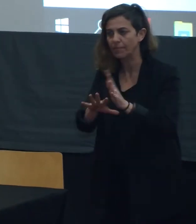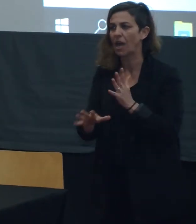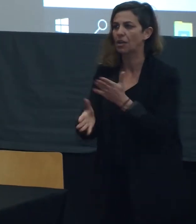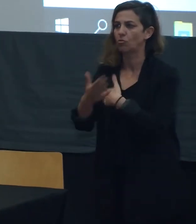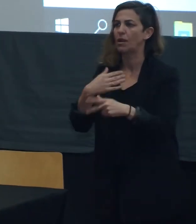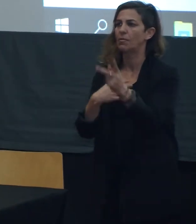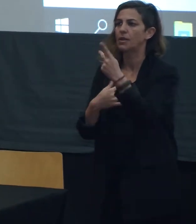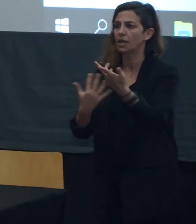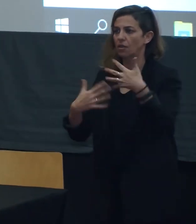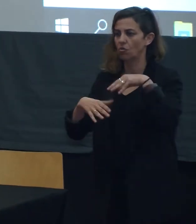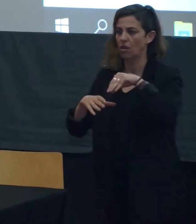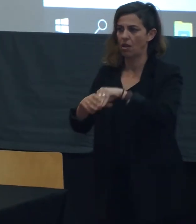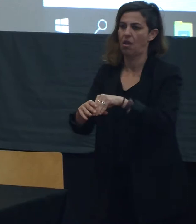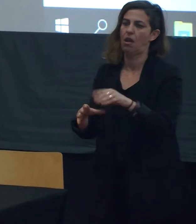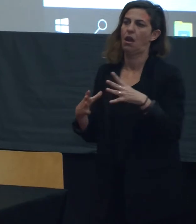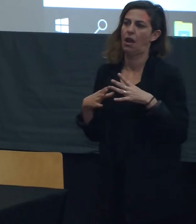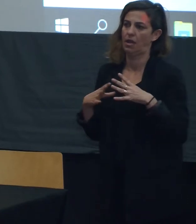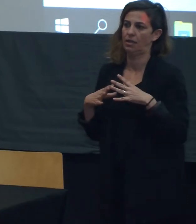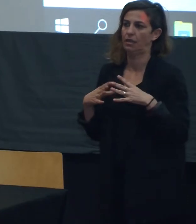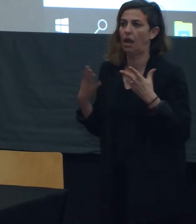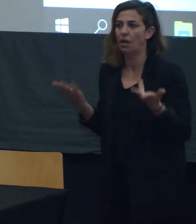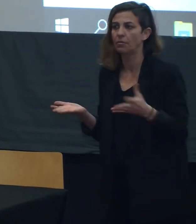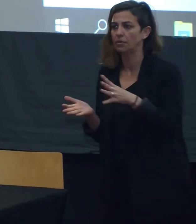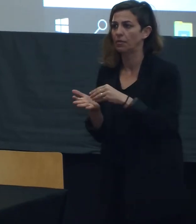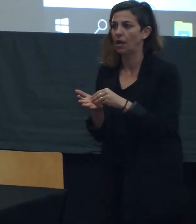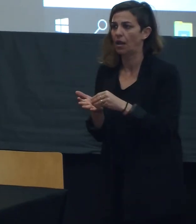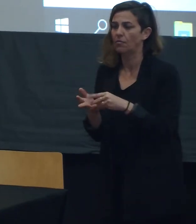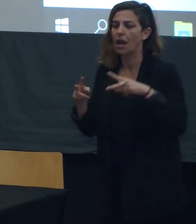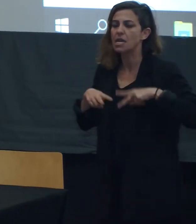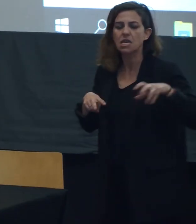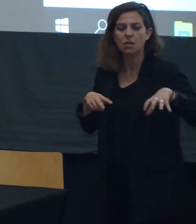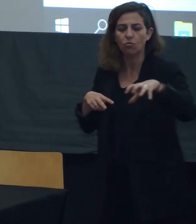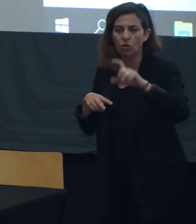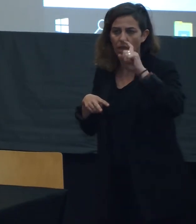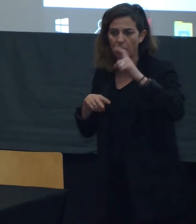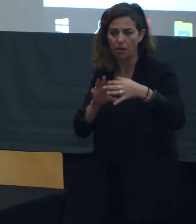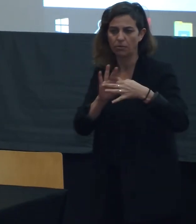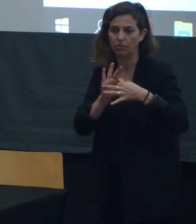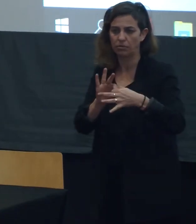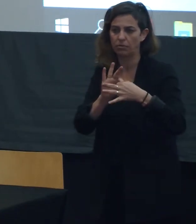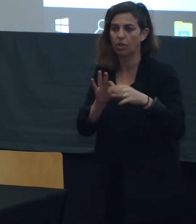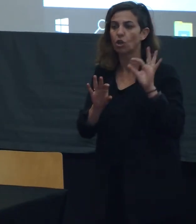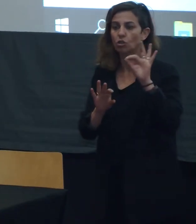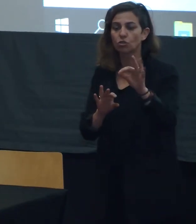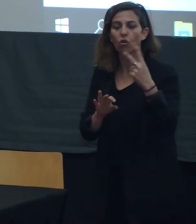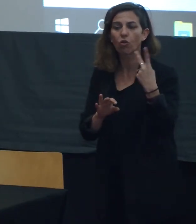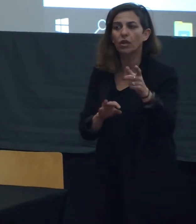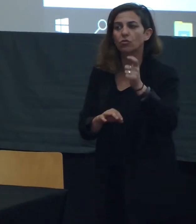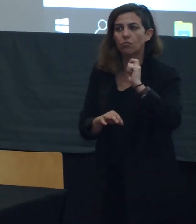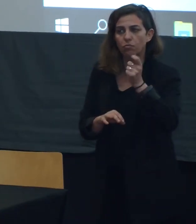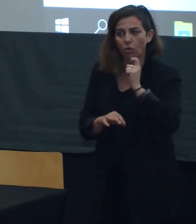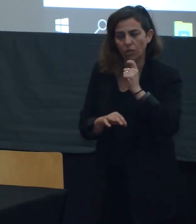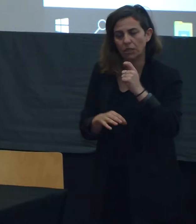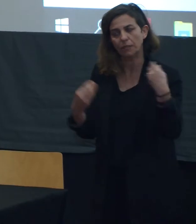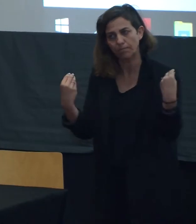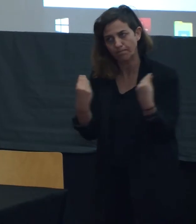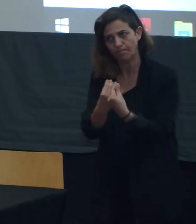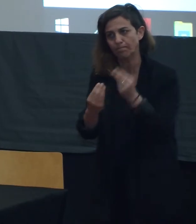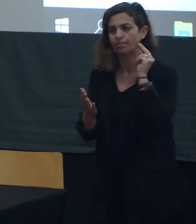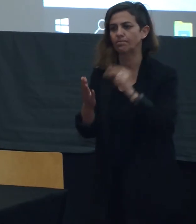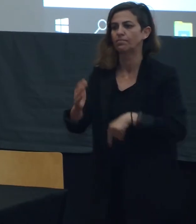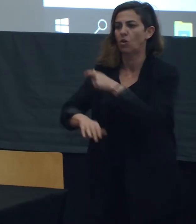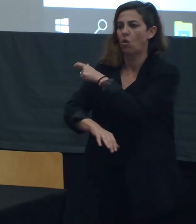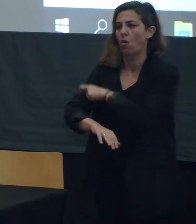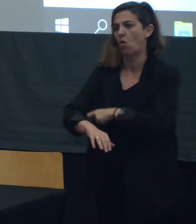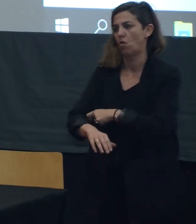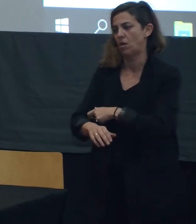στην κοινωνία, να συντονίζουμε τη δουλειά των καθήκων αρμοδίων υπουργείων, ώστε οι πολιτικές τους να συμμορφώνονται με τις επιταγές της Σύμβασης και να